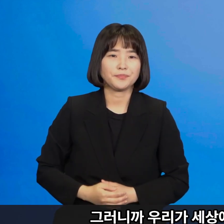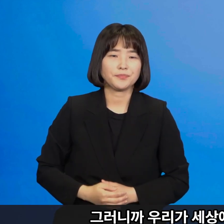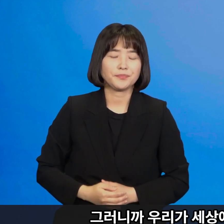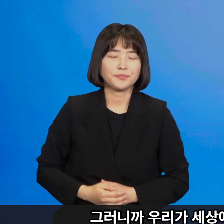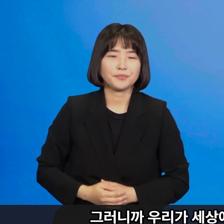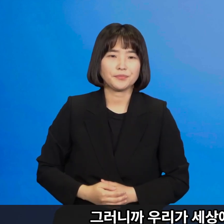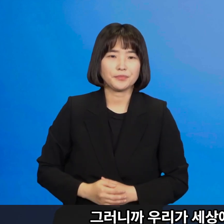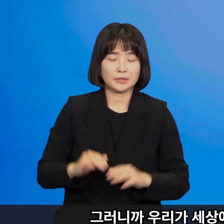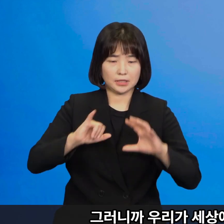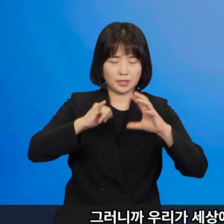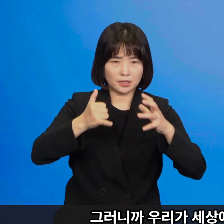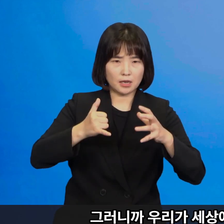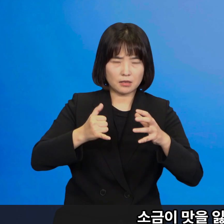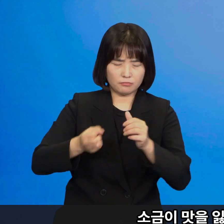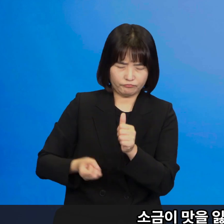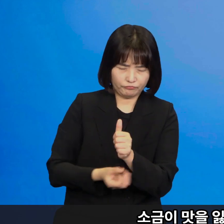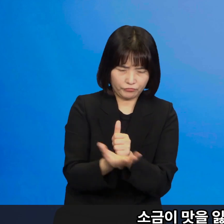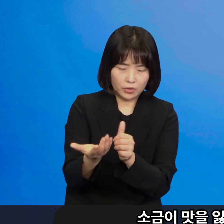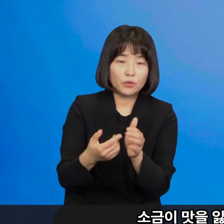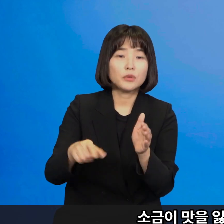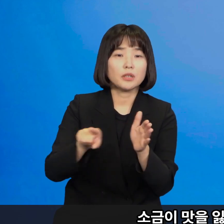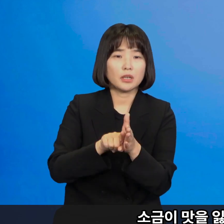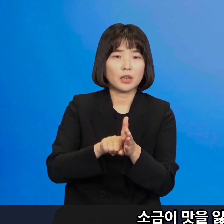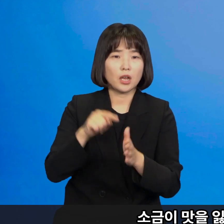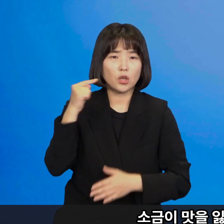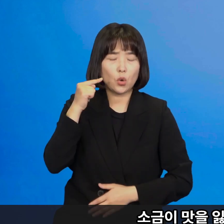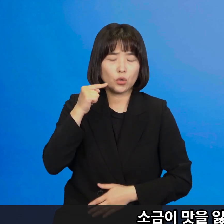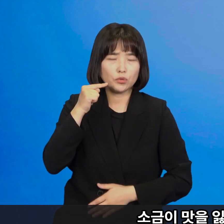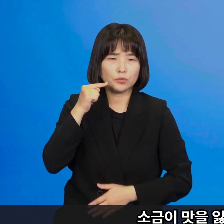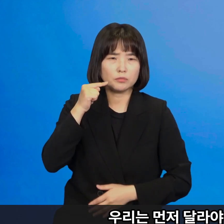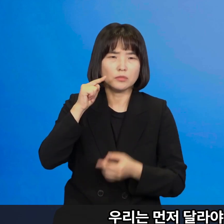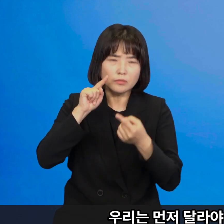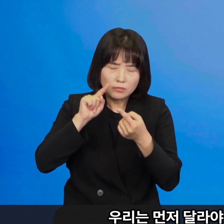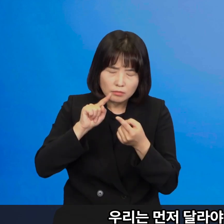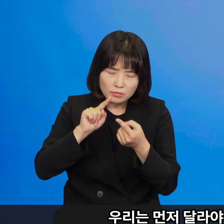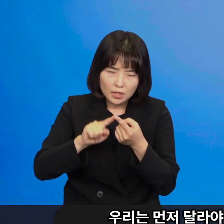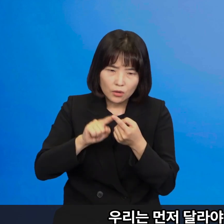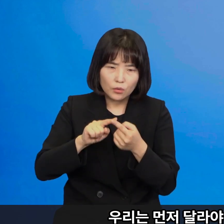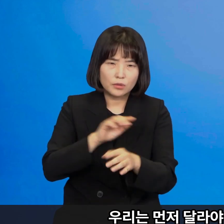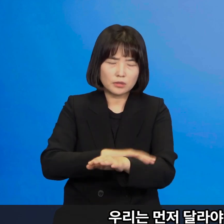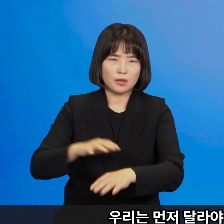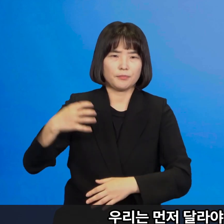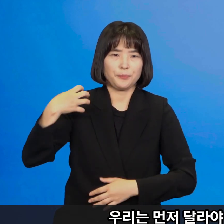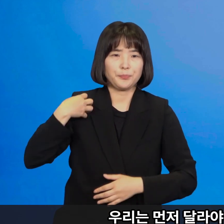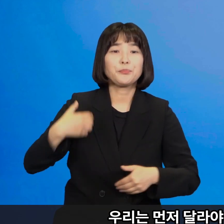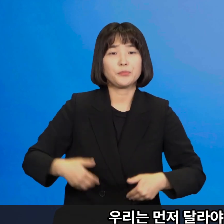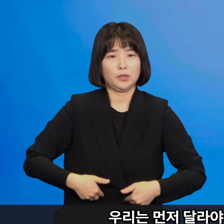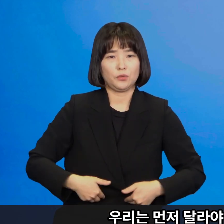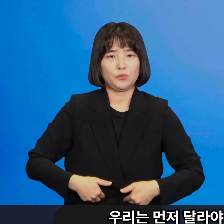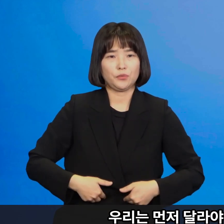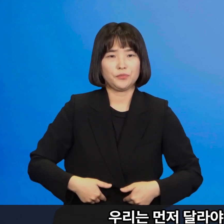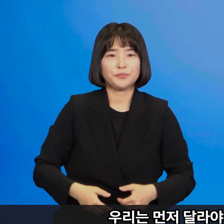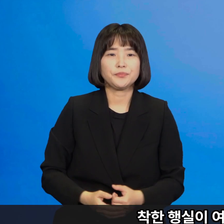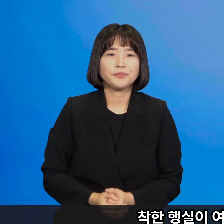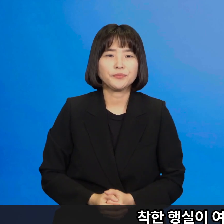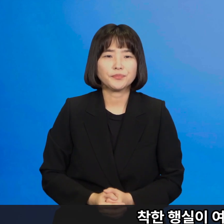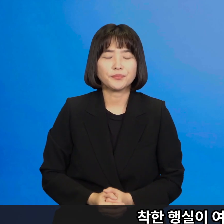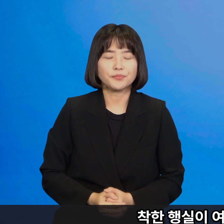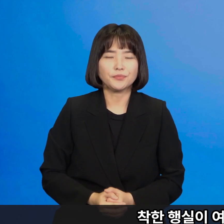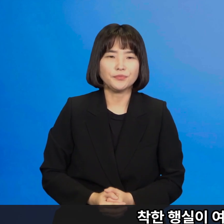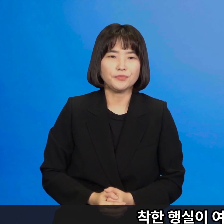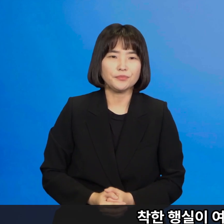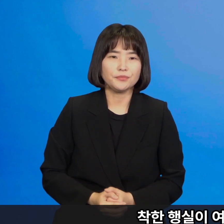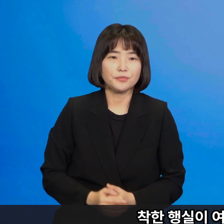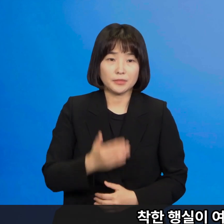우리가 세상에서 영향을 발휘하려면 소금의 맛을 잃어버리면 안 된다. 우리는 먼저 달라야 된다라고 하는 거예요.